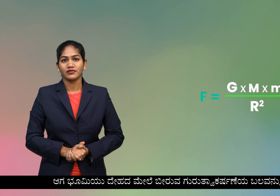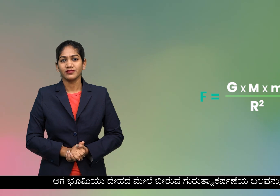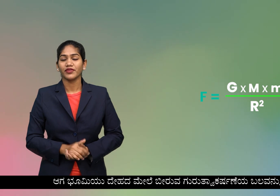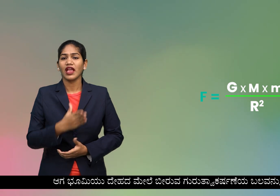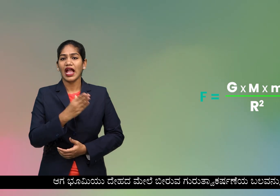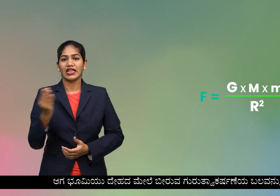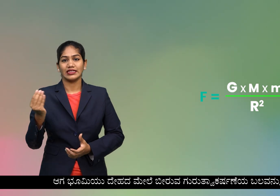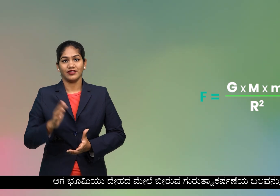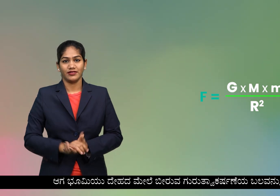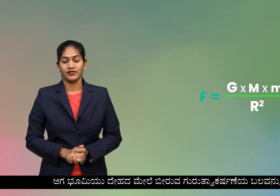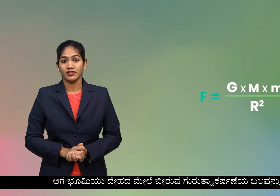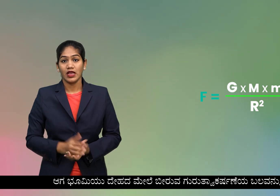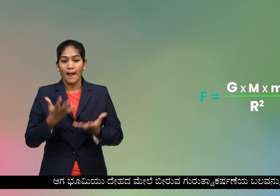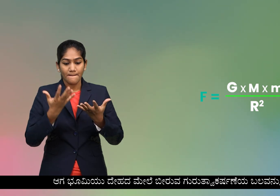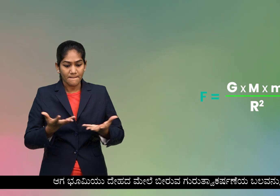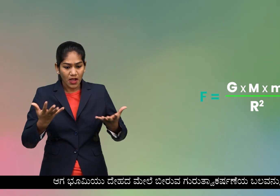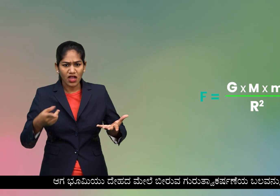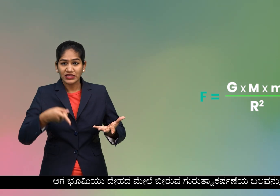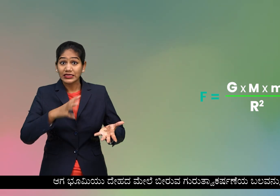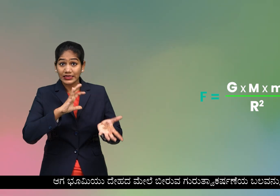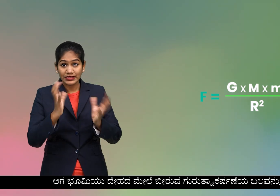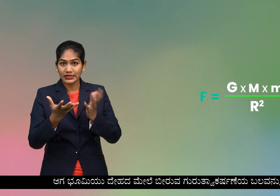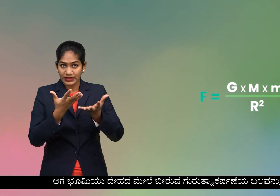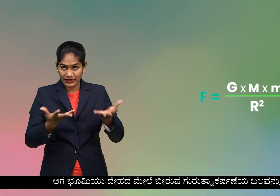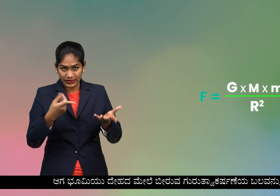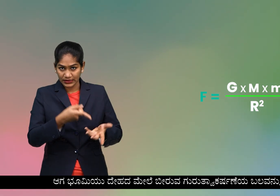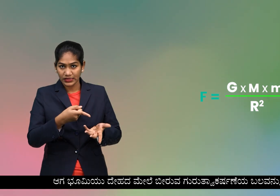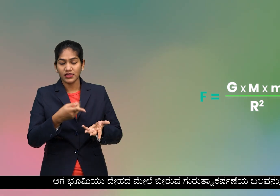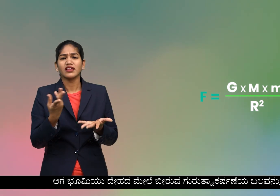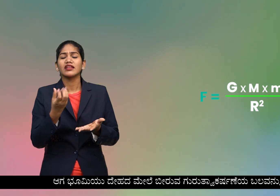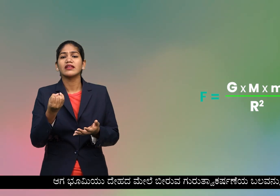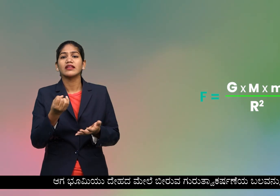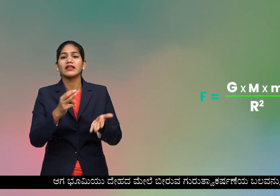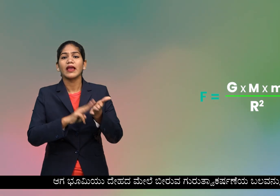ಆಗ ಭೂಮಿಯು ದೇಹದ ಮೇಲೆ ಬೀರುವ ಗುರುತ್ವಾಕರ್ಷಣೆಯ ಬಲವನ್ನು ನೀಡಲಾಗುತ್ತದೆ.